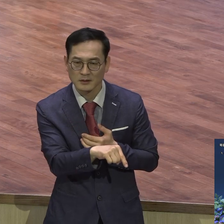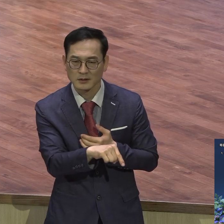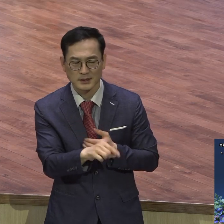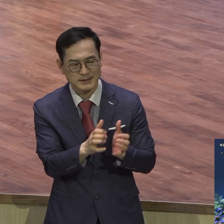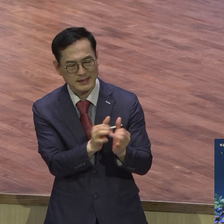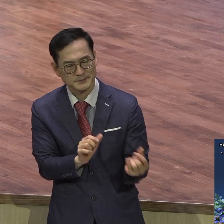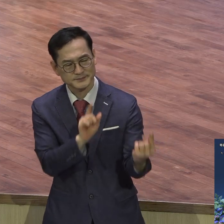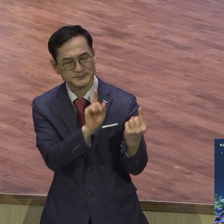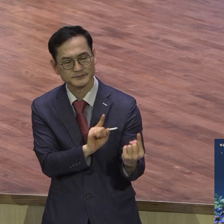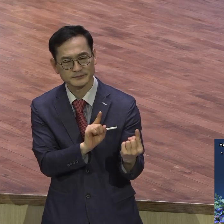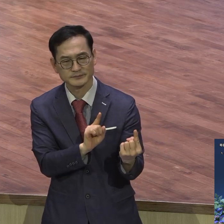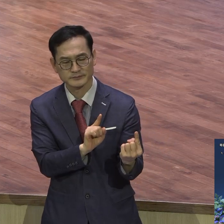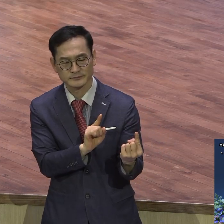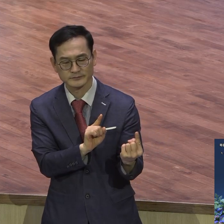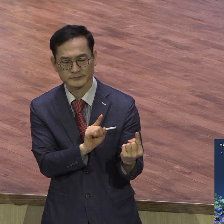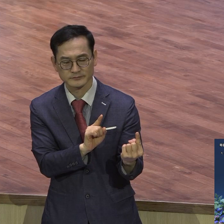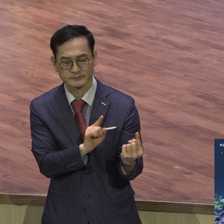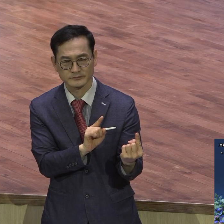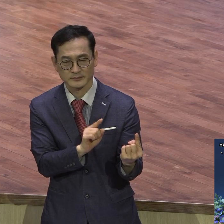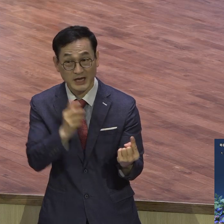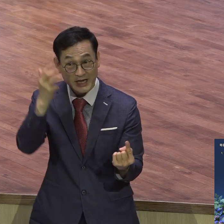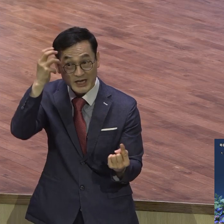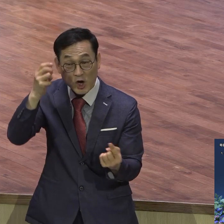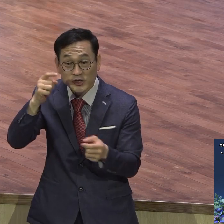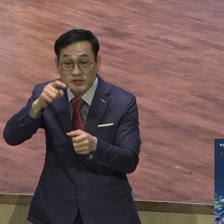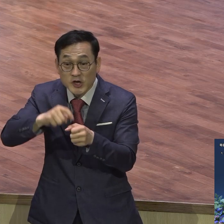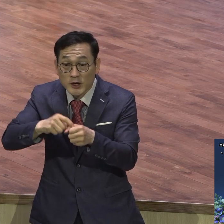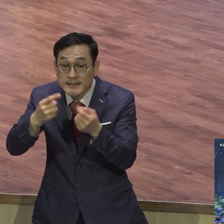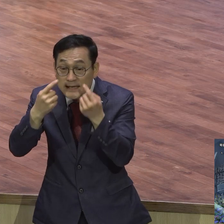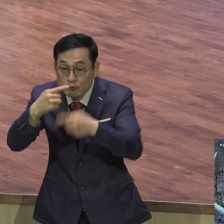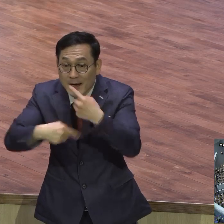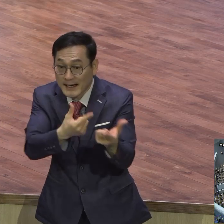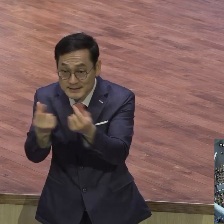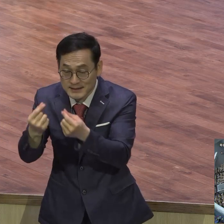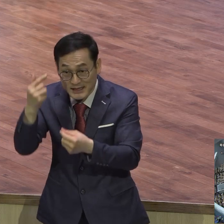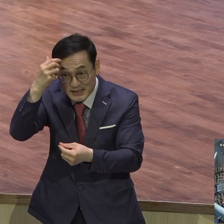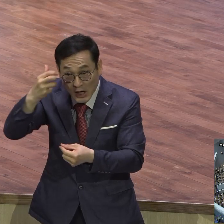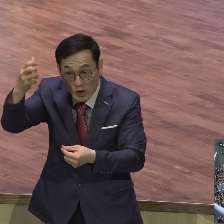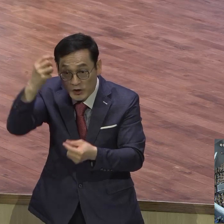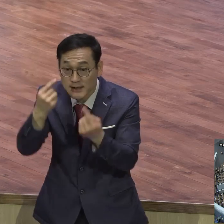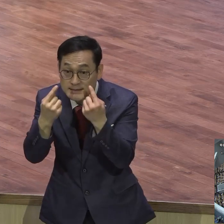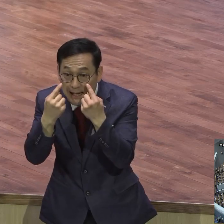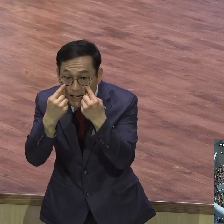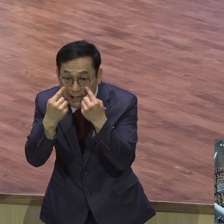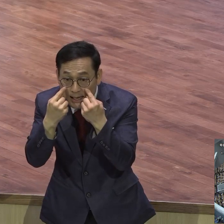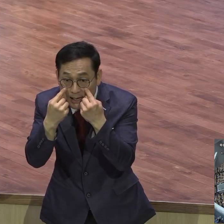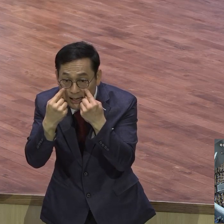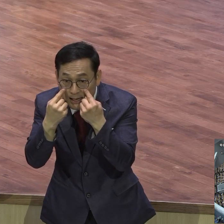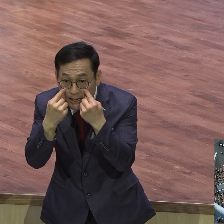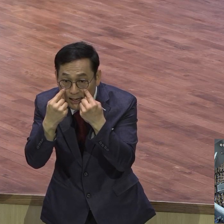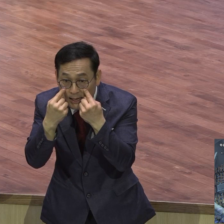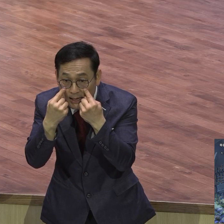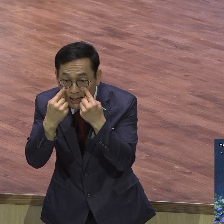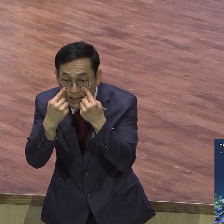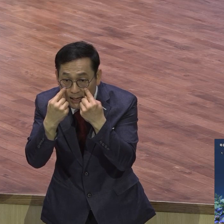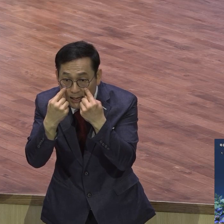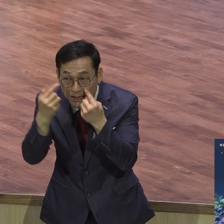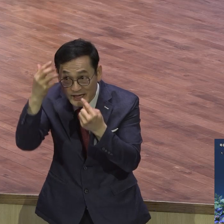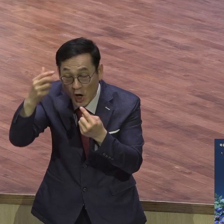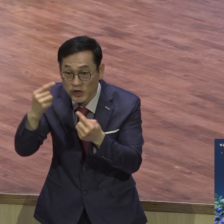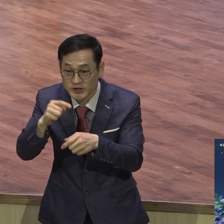어떤 영적 시각 따라서 하죠. 영적 시각 쉽게 말하면 영적